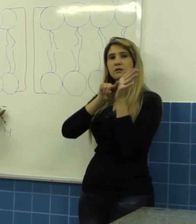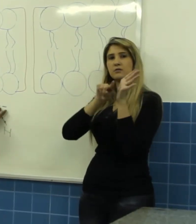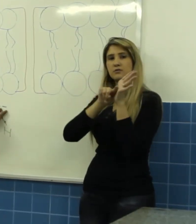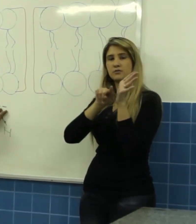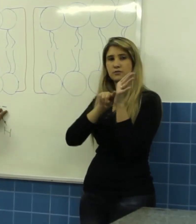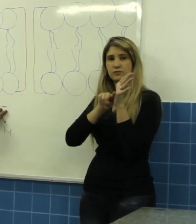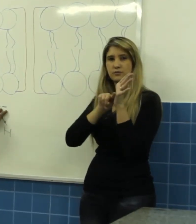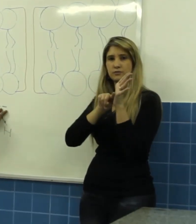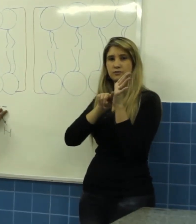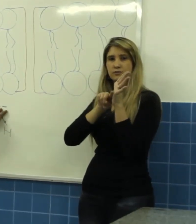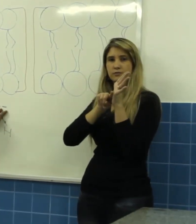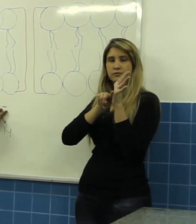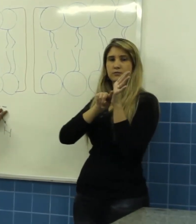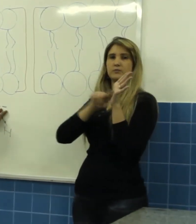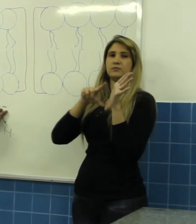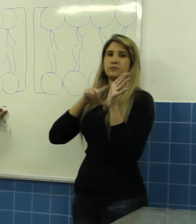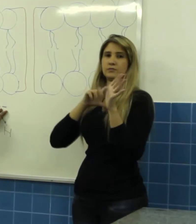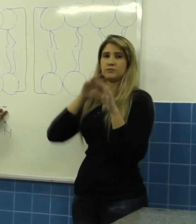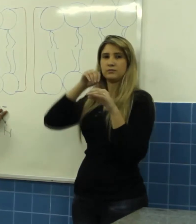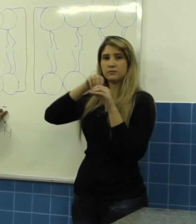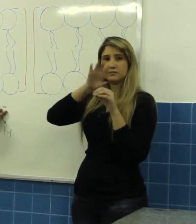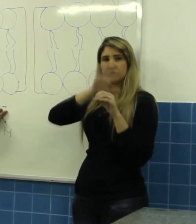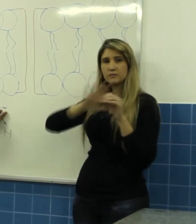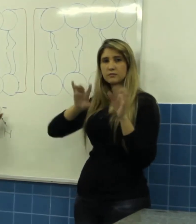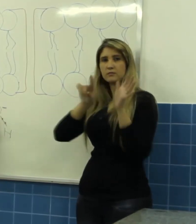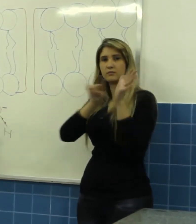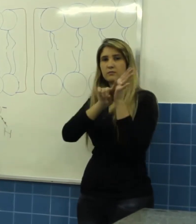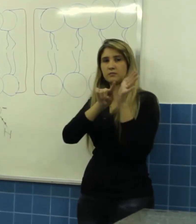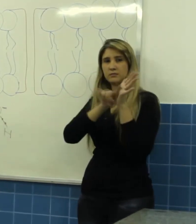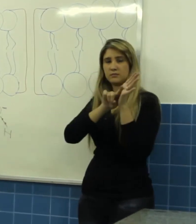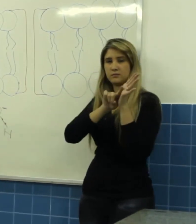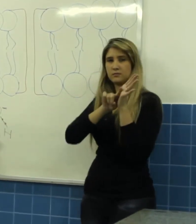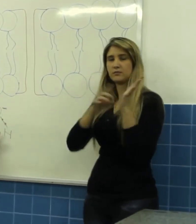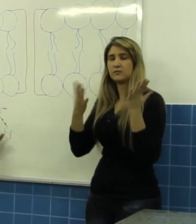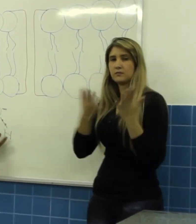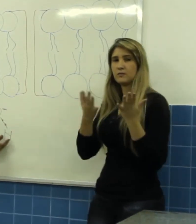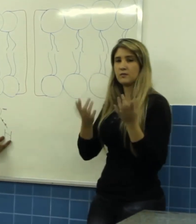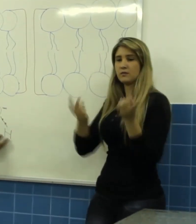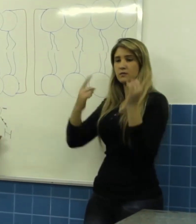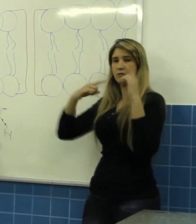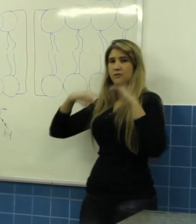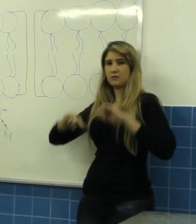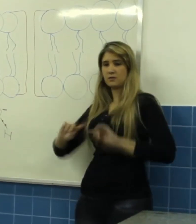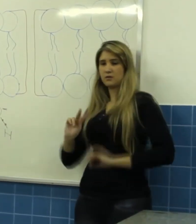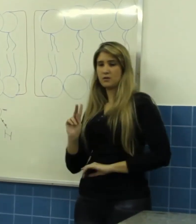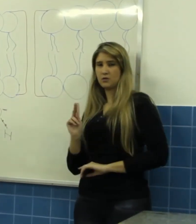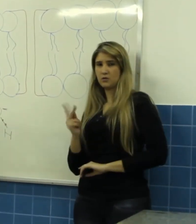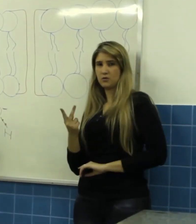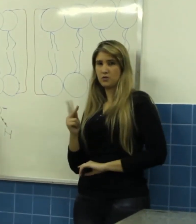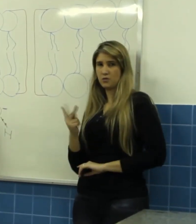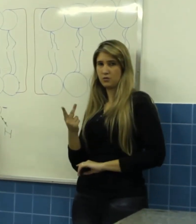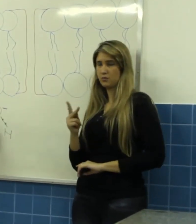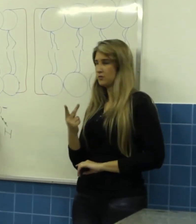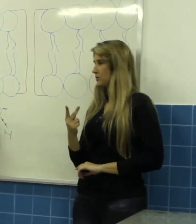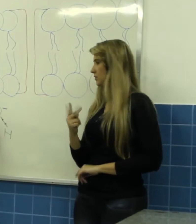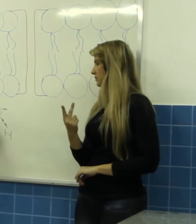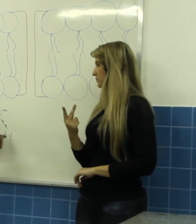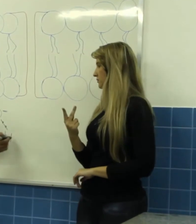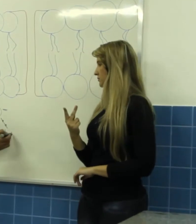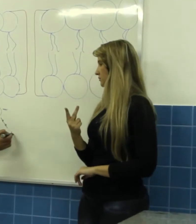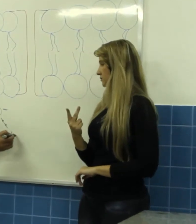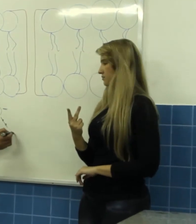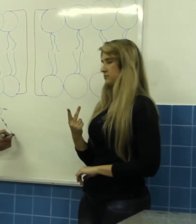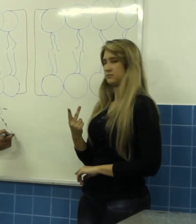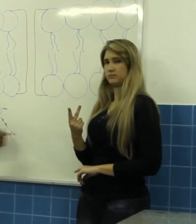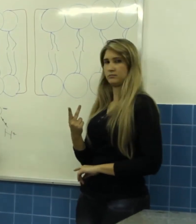é carregada negativamente. Enquanto que a região onde se situam os hidrogênios